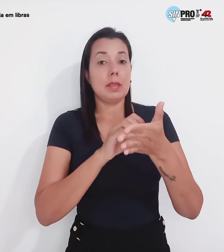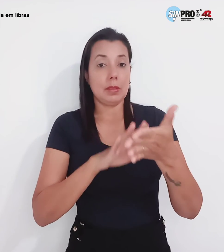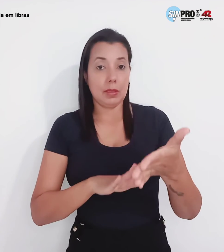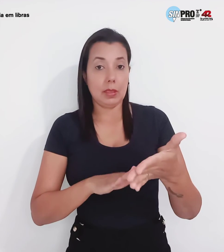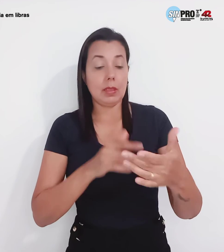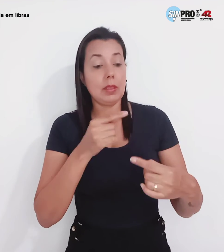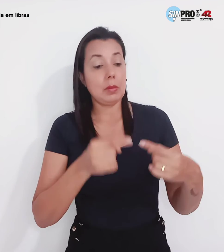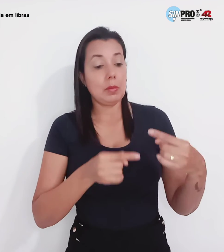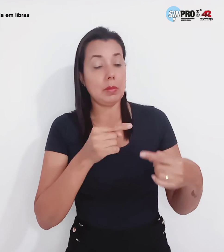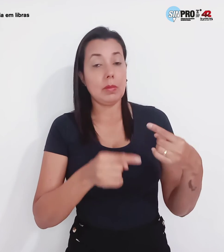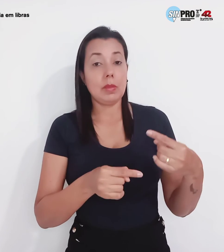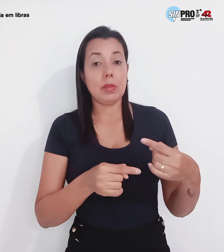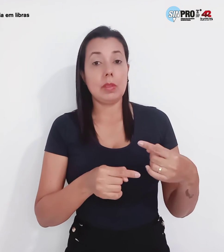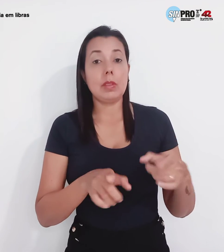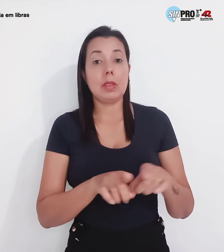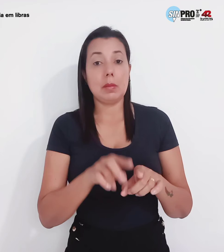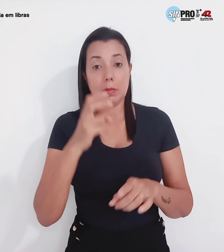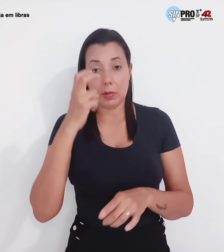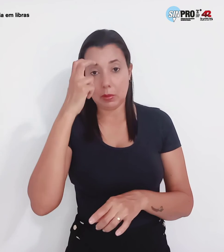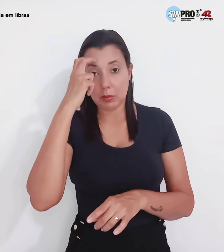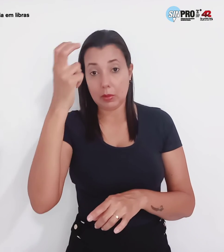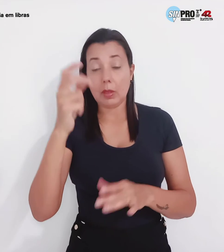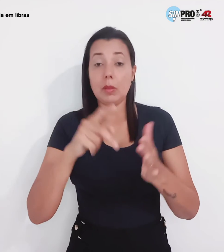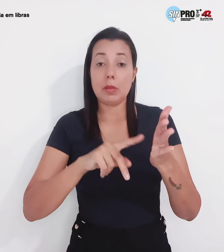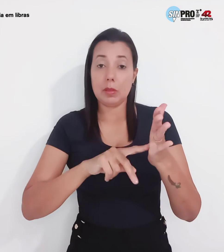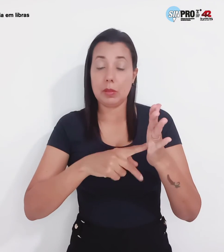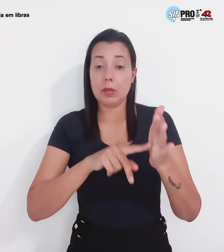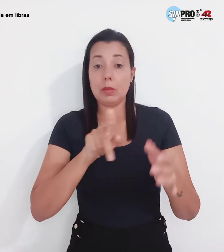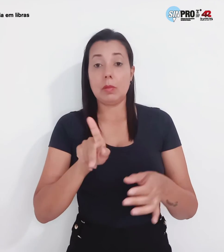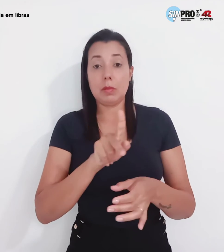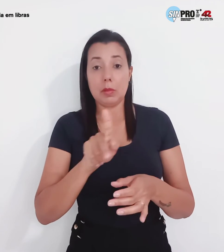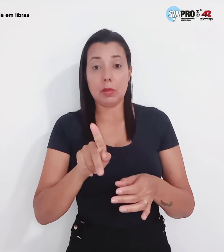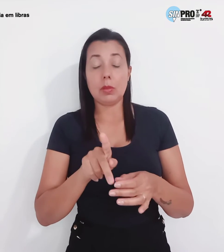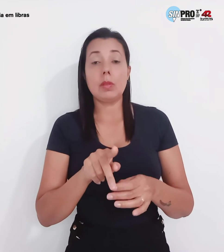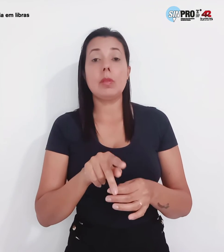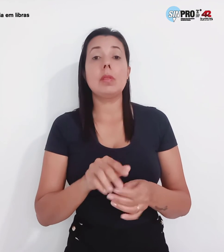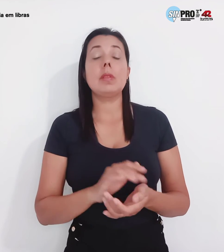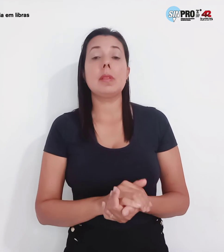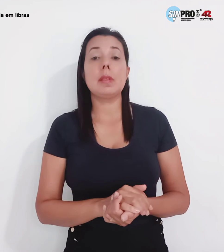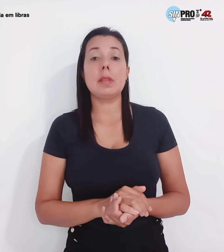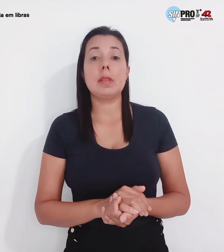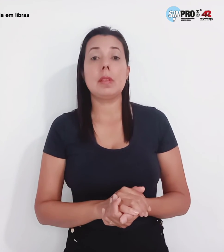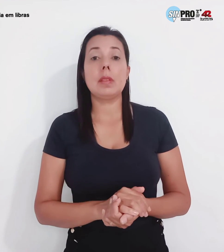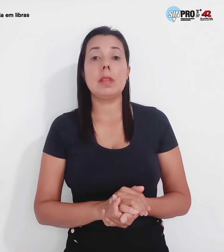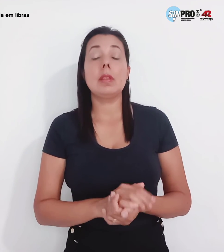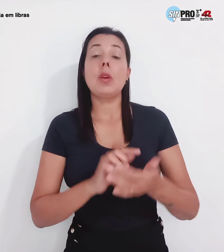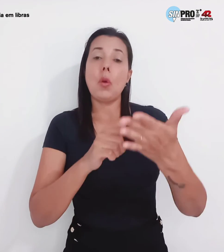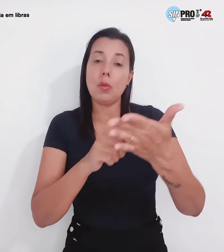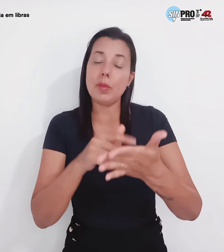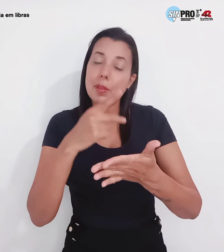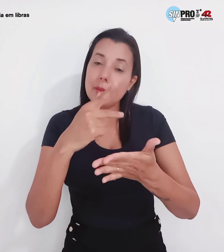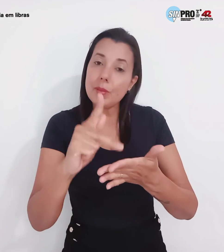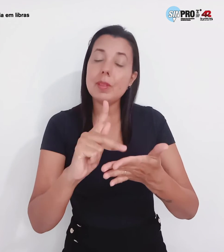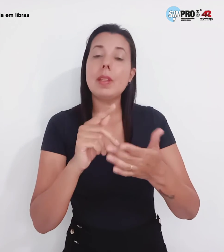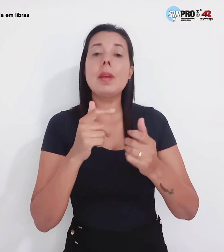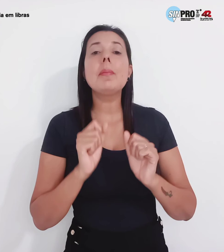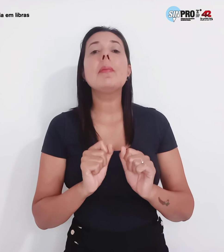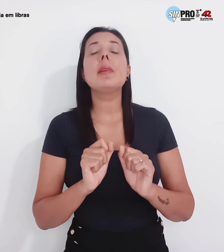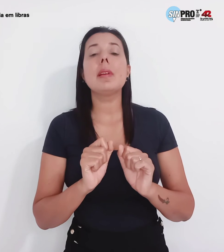políticas e culturais do sindicato, o SimproDF te convida para realizar